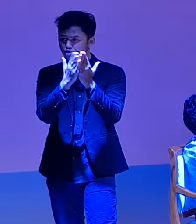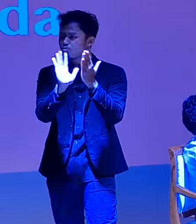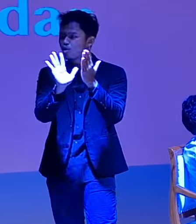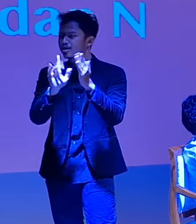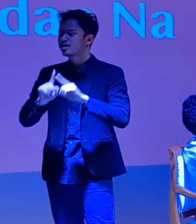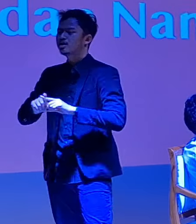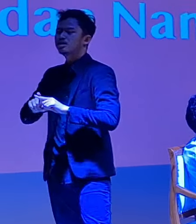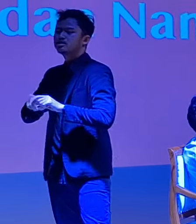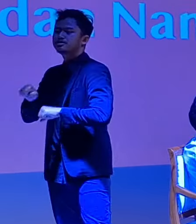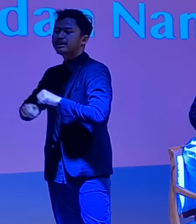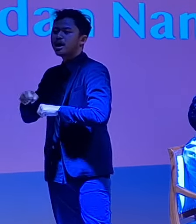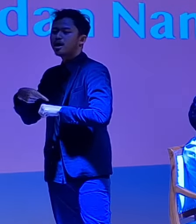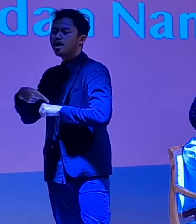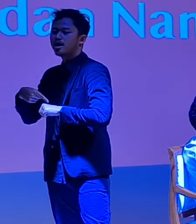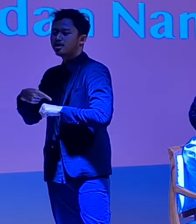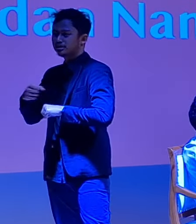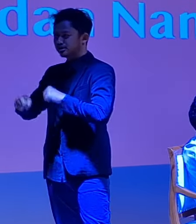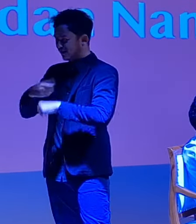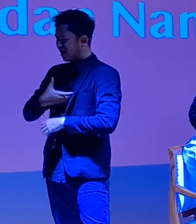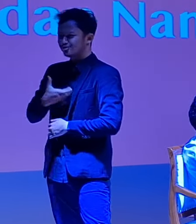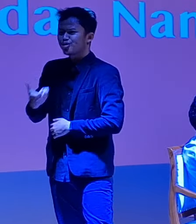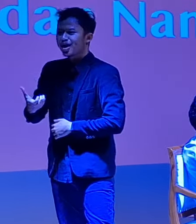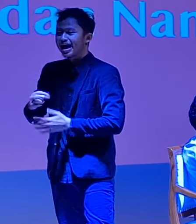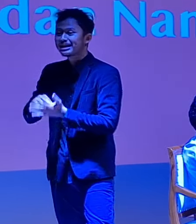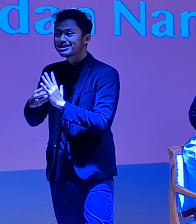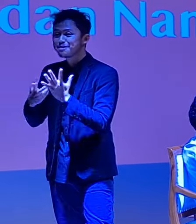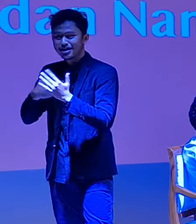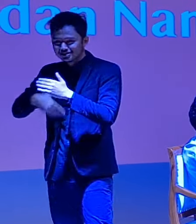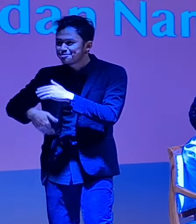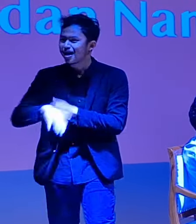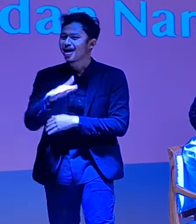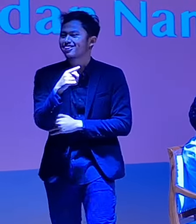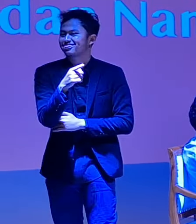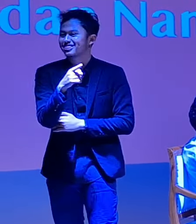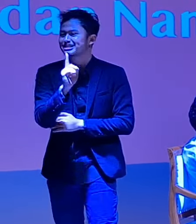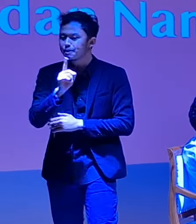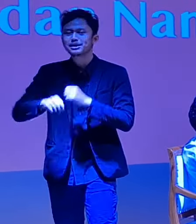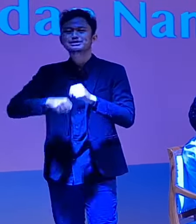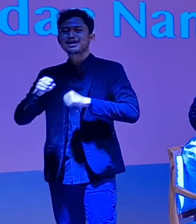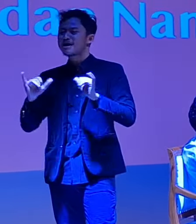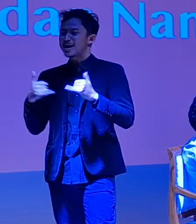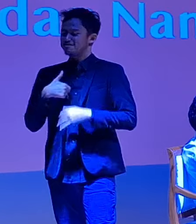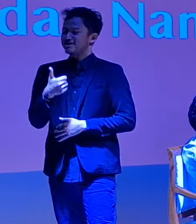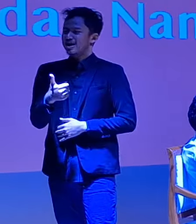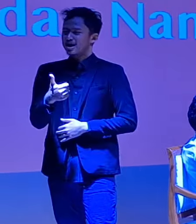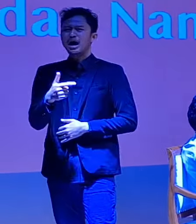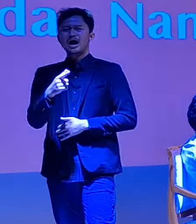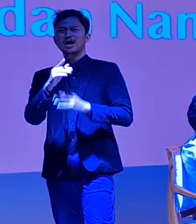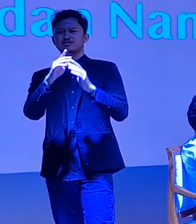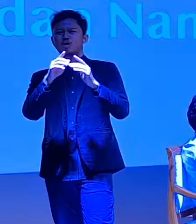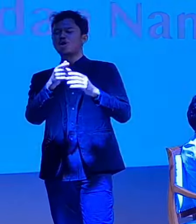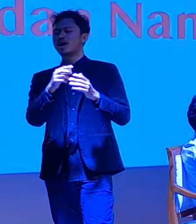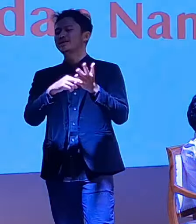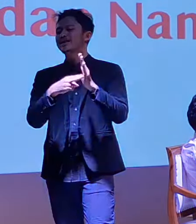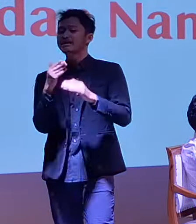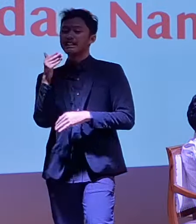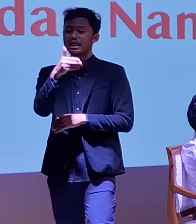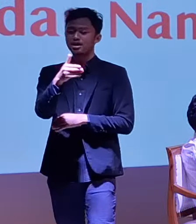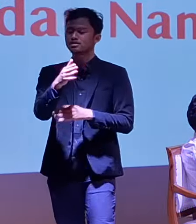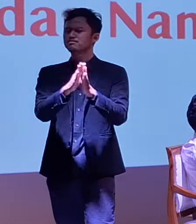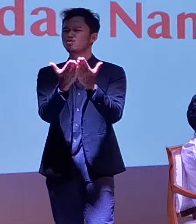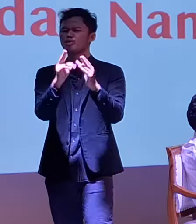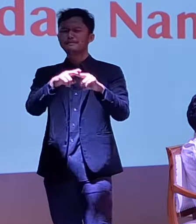saya jadi pinjam buku. Dan di situ saya baca cerita-cerita biografi, kemudian juga saya ingat